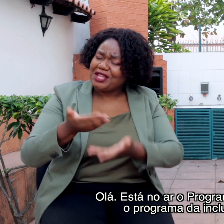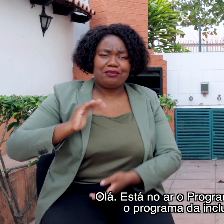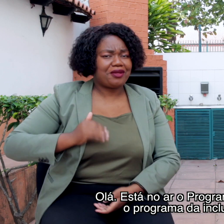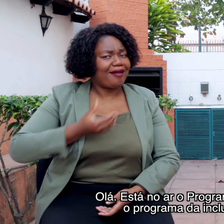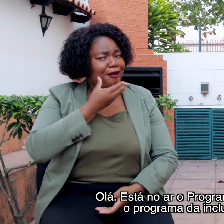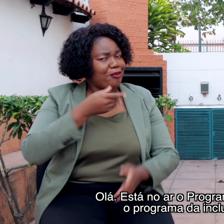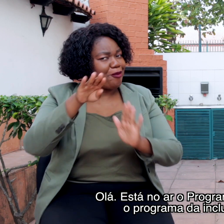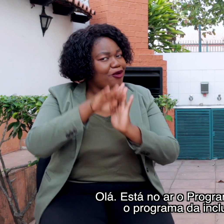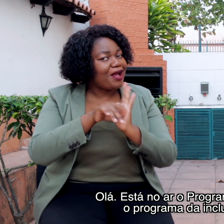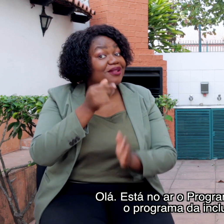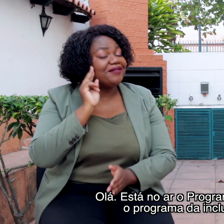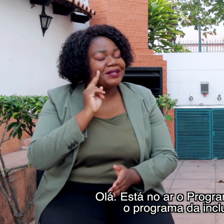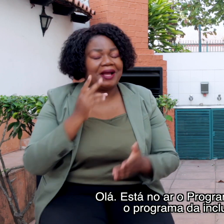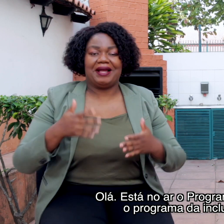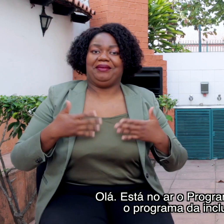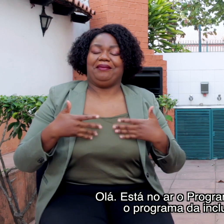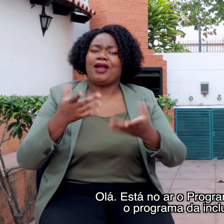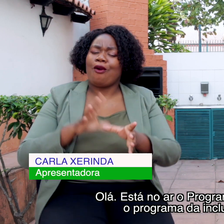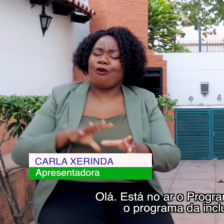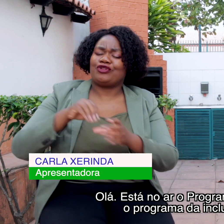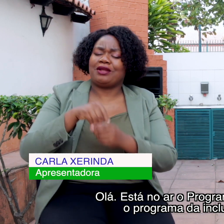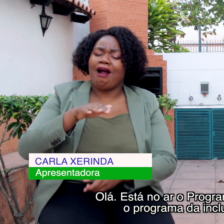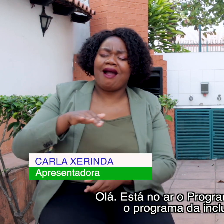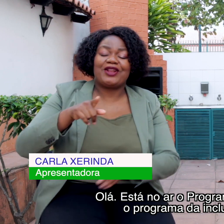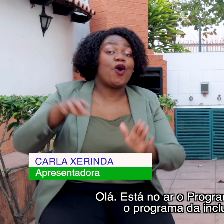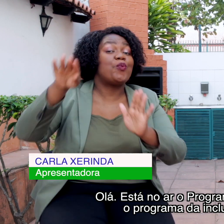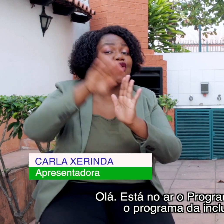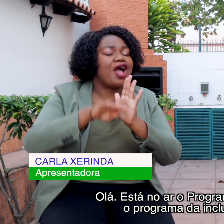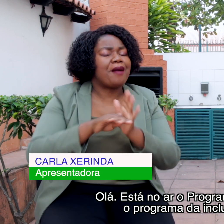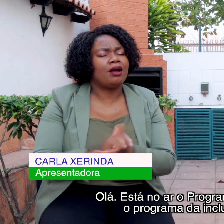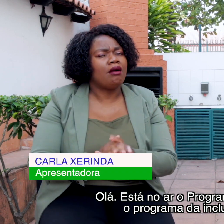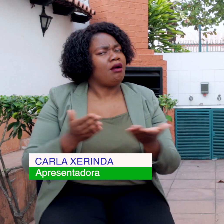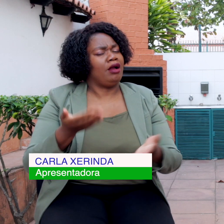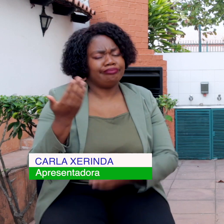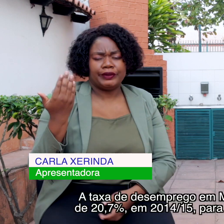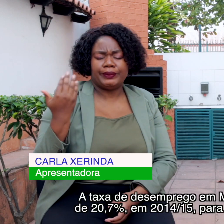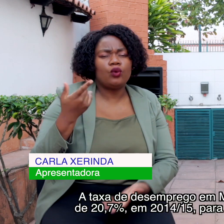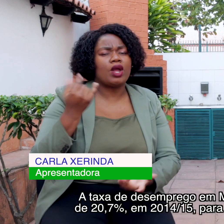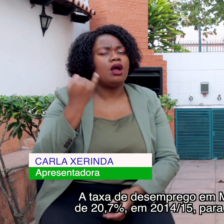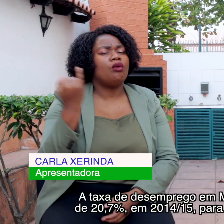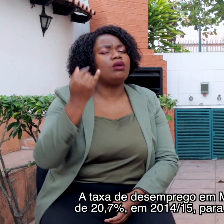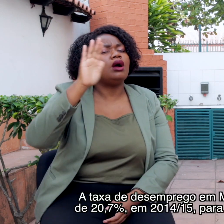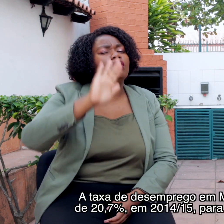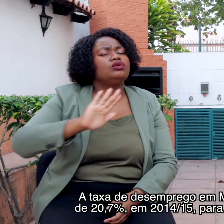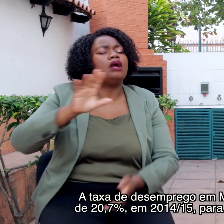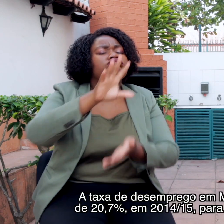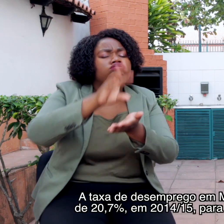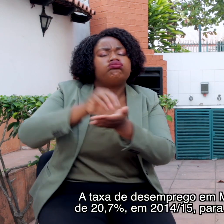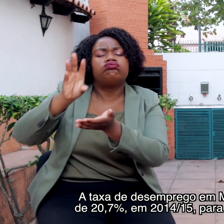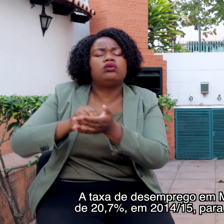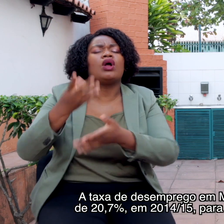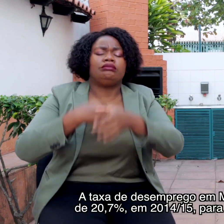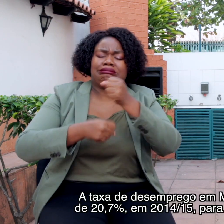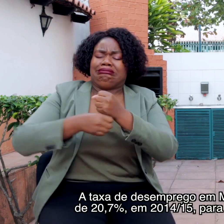Olá, está no ar o programa da TV Surdo, o programa da inclusão social. A taxa de desemprego em